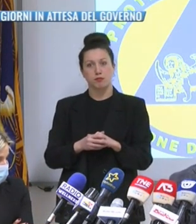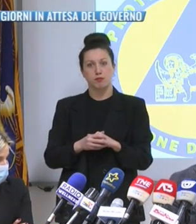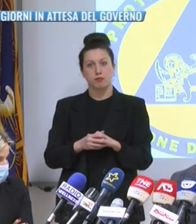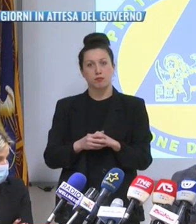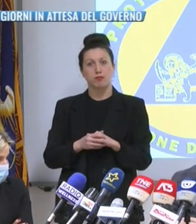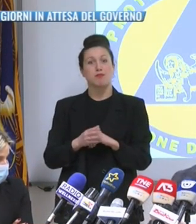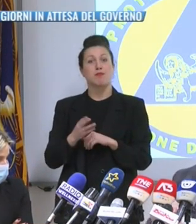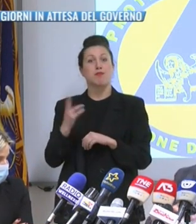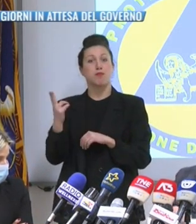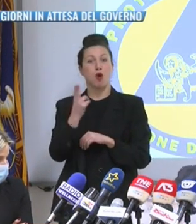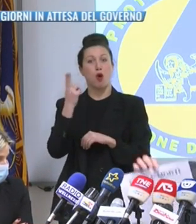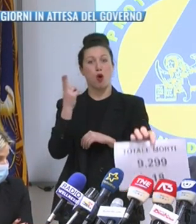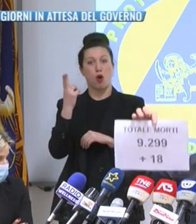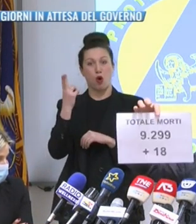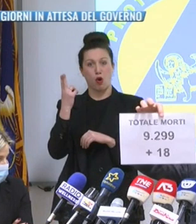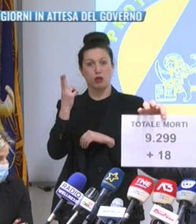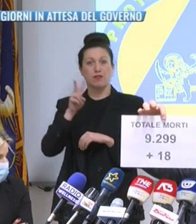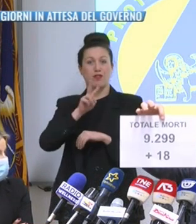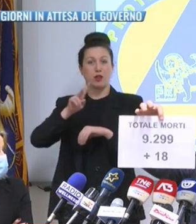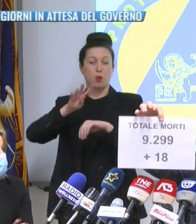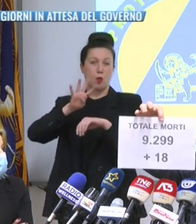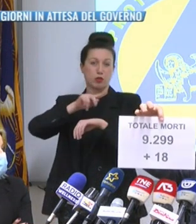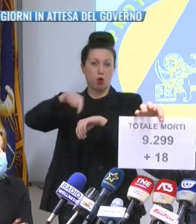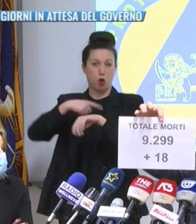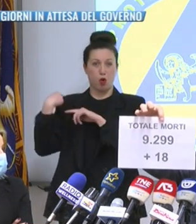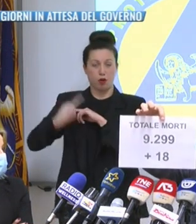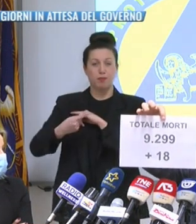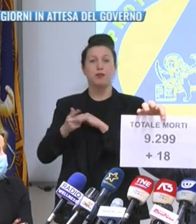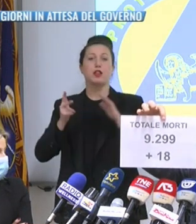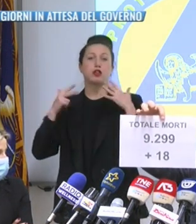I morti nelle ultime 24 ore sono 18,